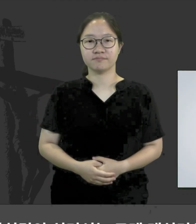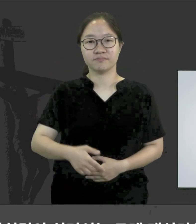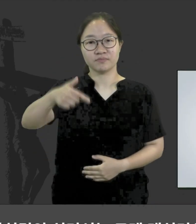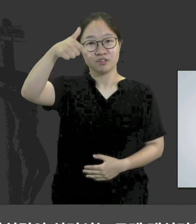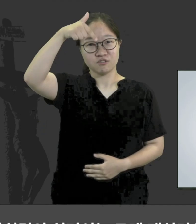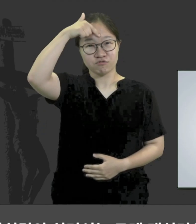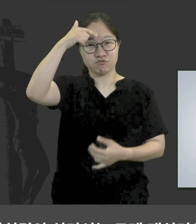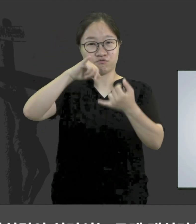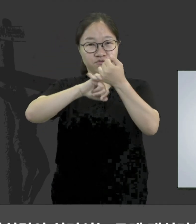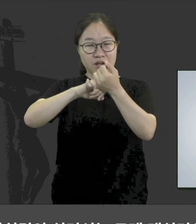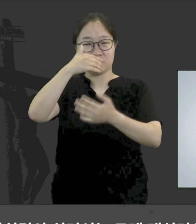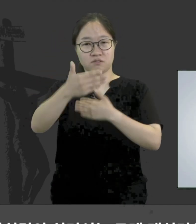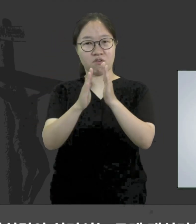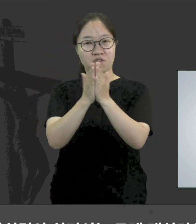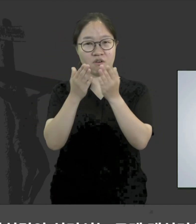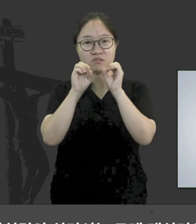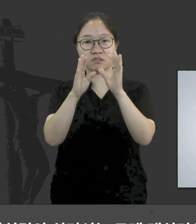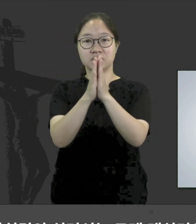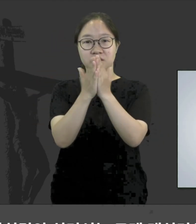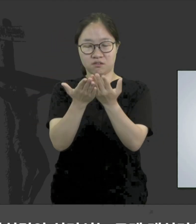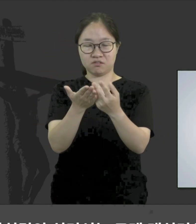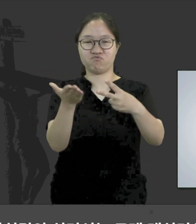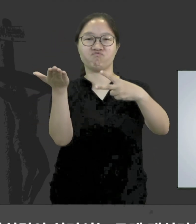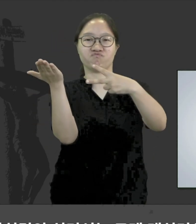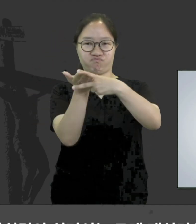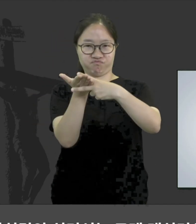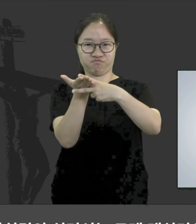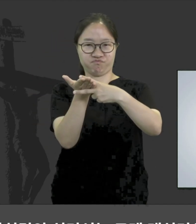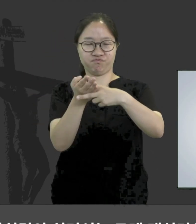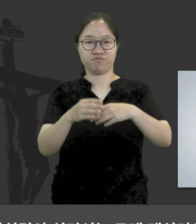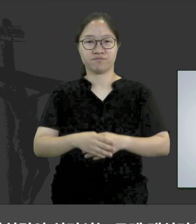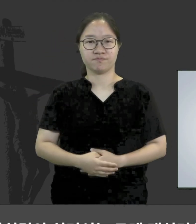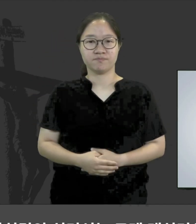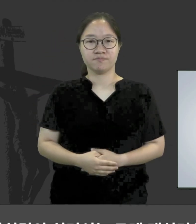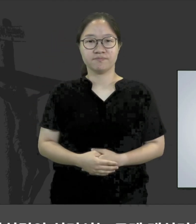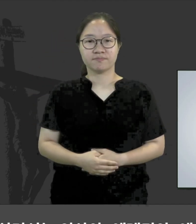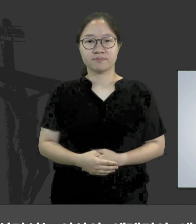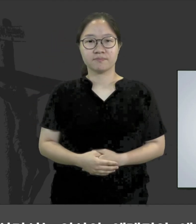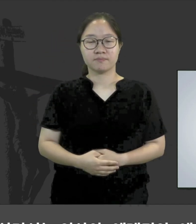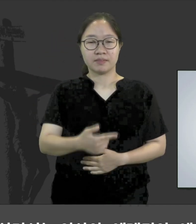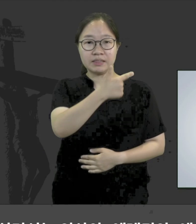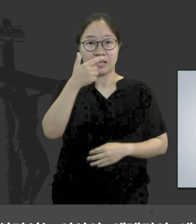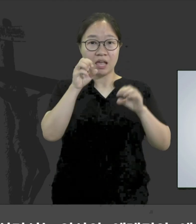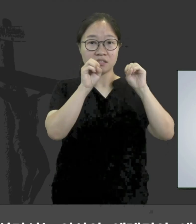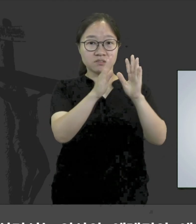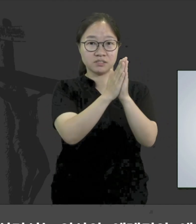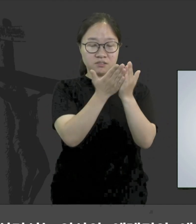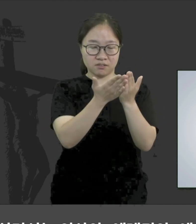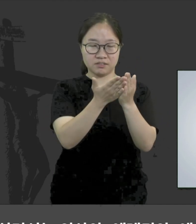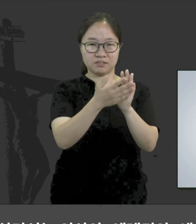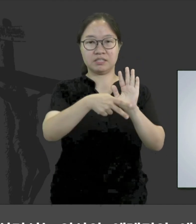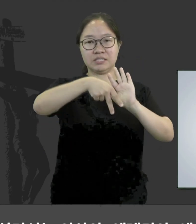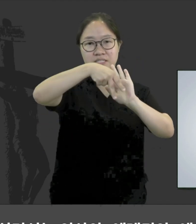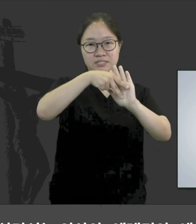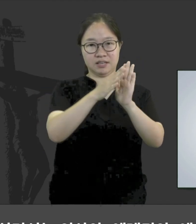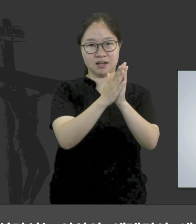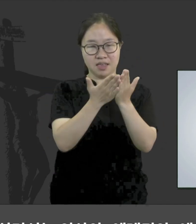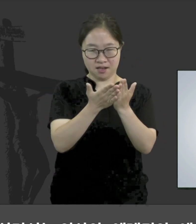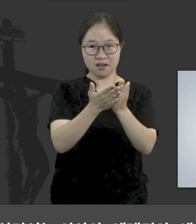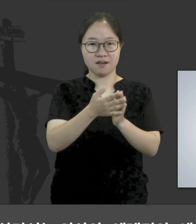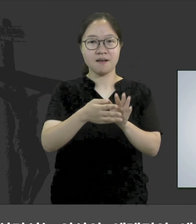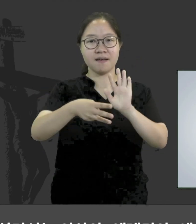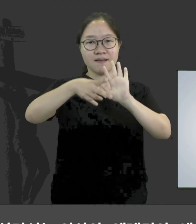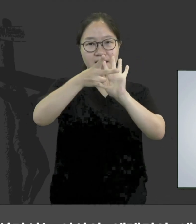구약 성경의 선지서는 크게 대선지서와 소선지서로 나뉩니다. 대선지서는 이사야,